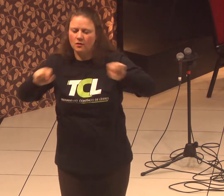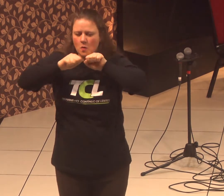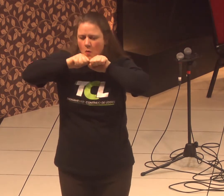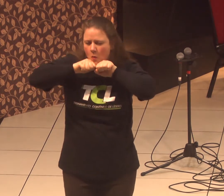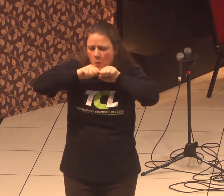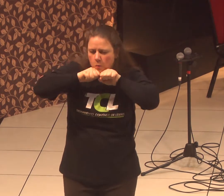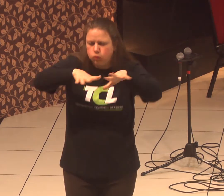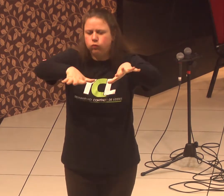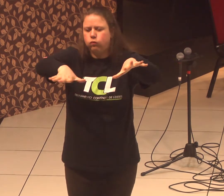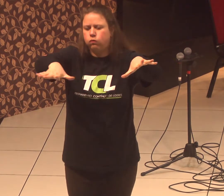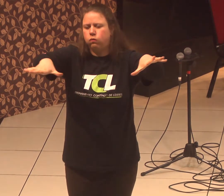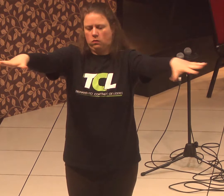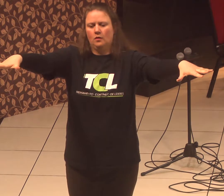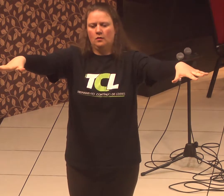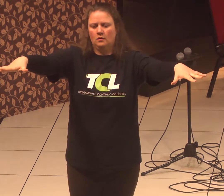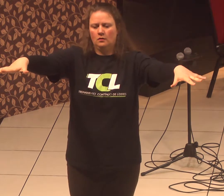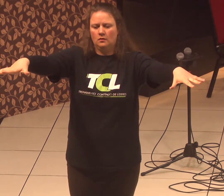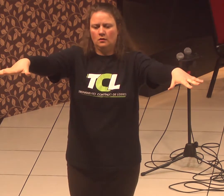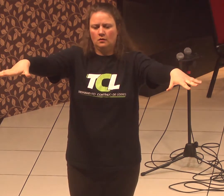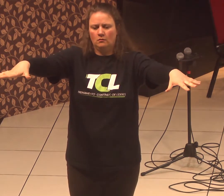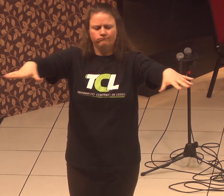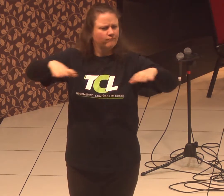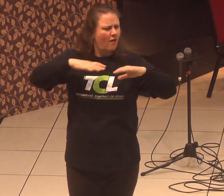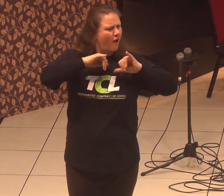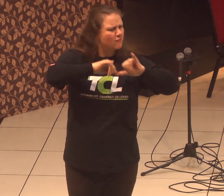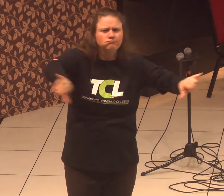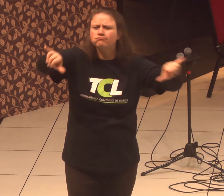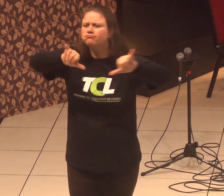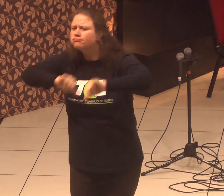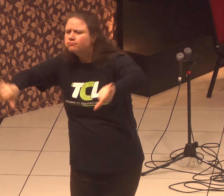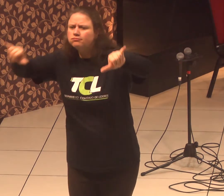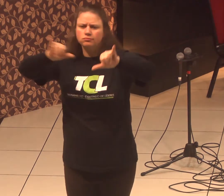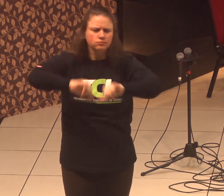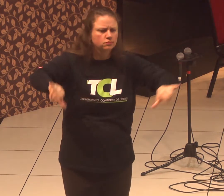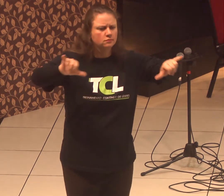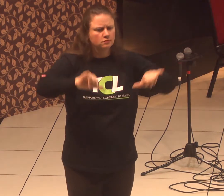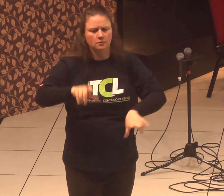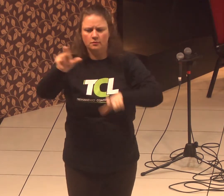contado às pessoas. Foi contado isso para as pessoas.